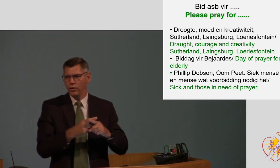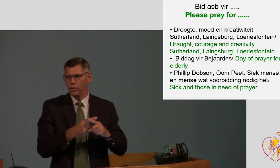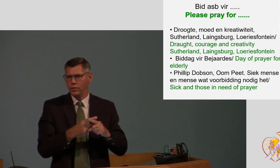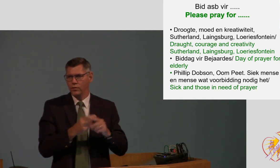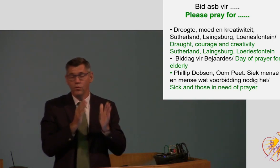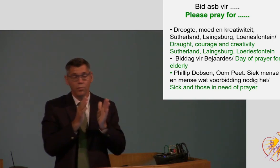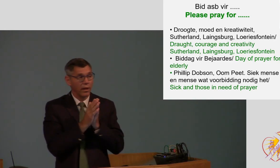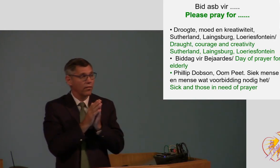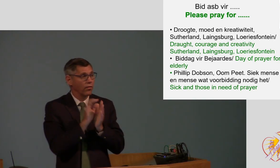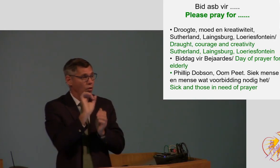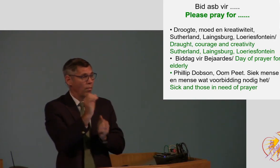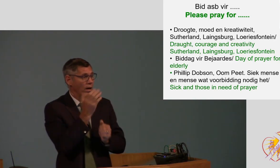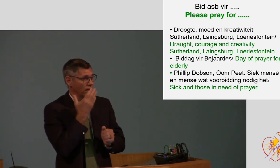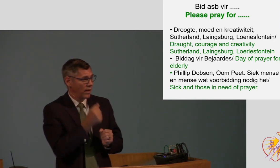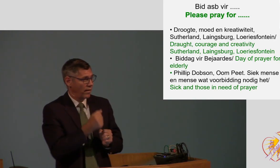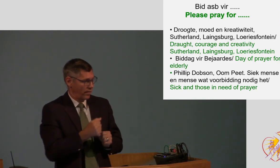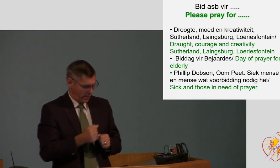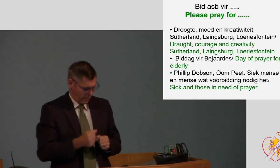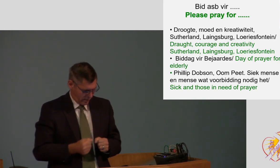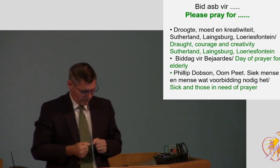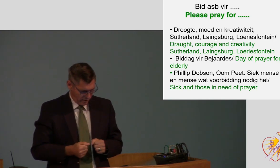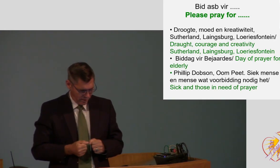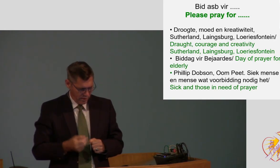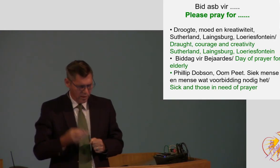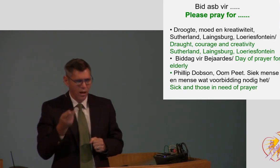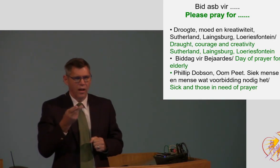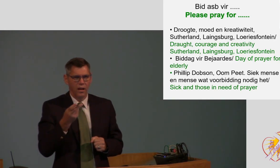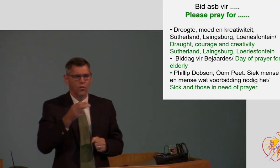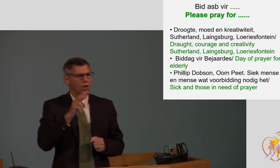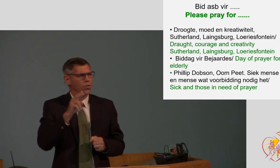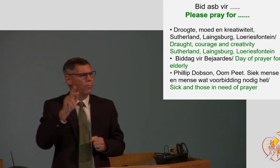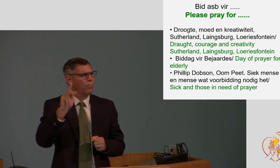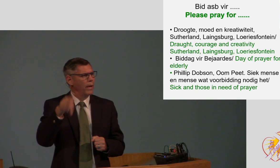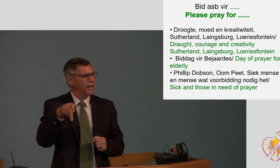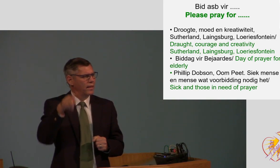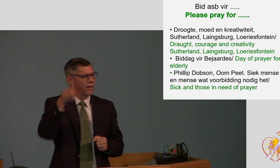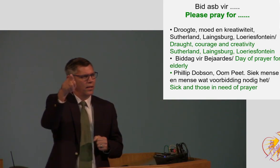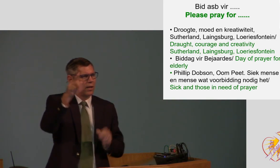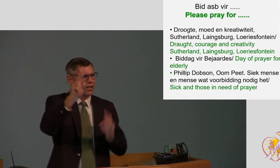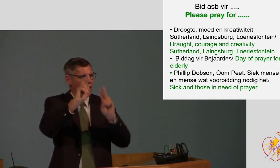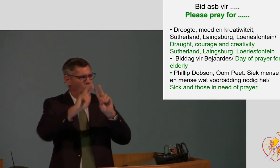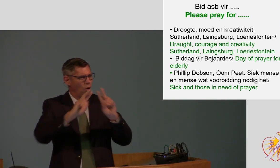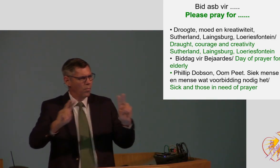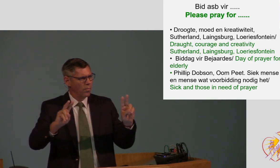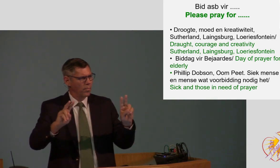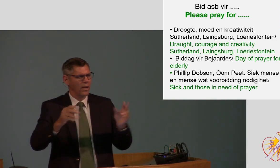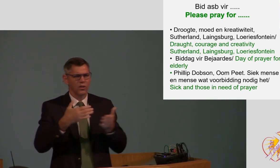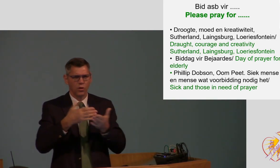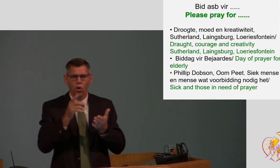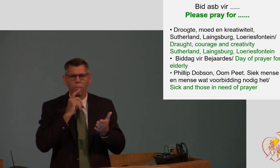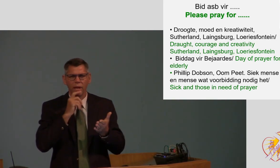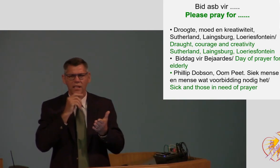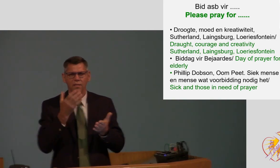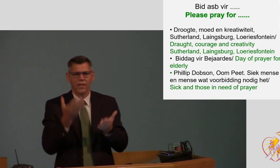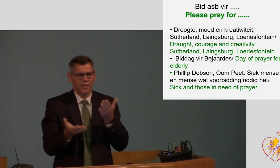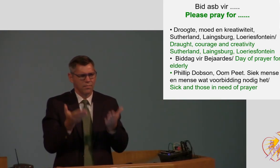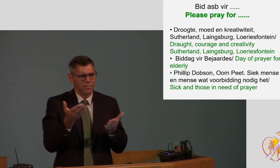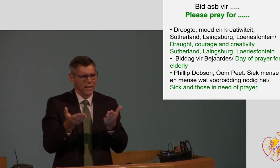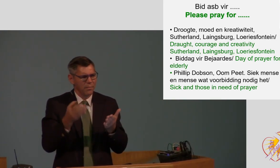So bid vir hom asseblief. En ook oom Piet by Shalom, en daar's nog mense wat miskien bietjie siek